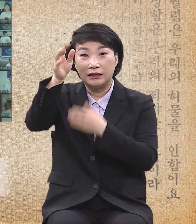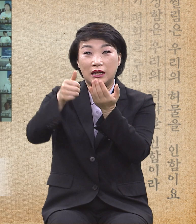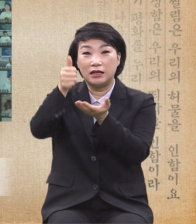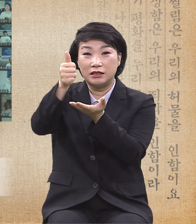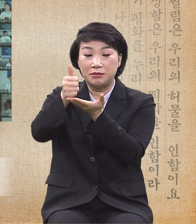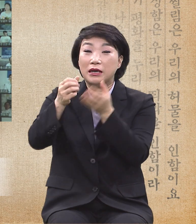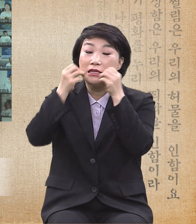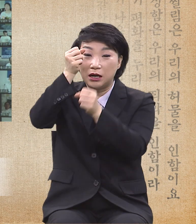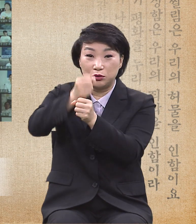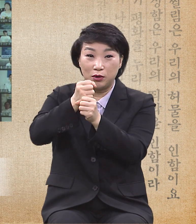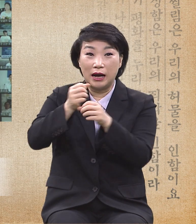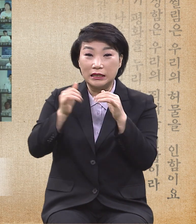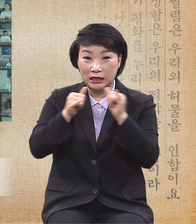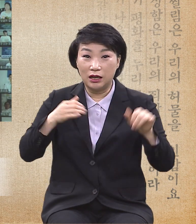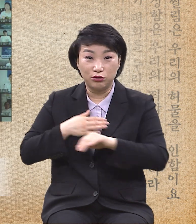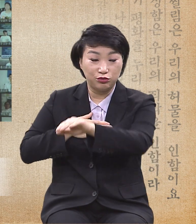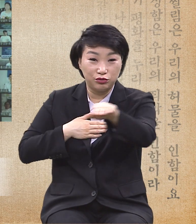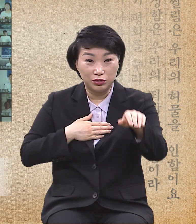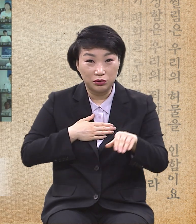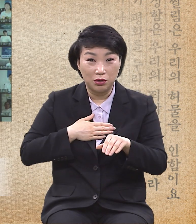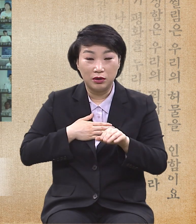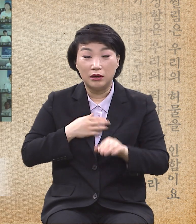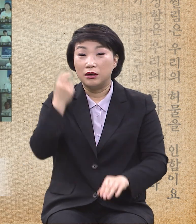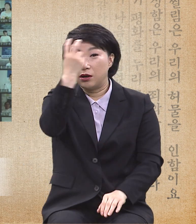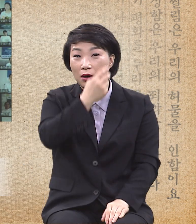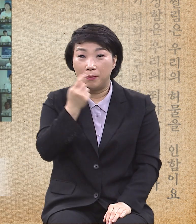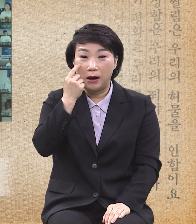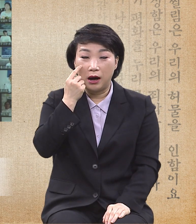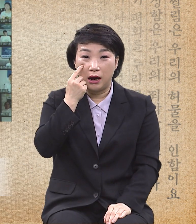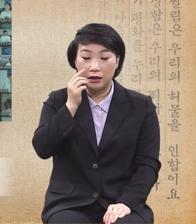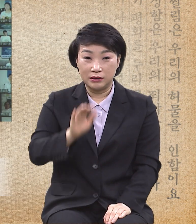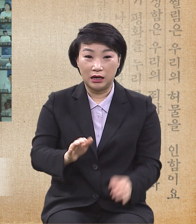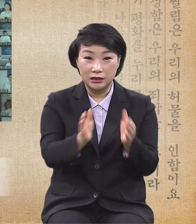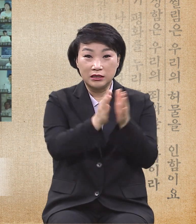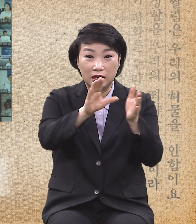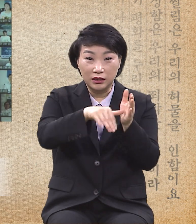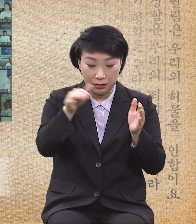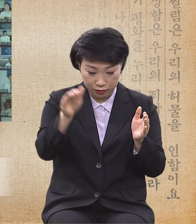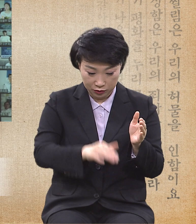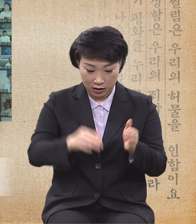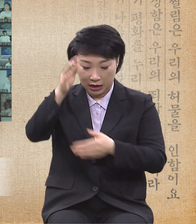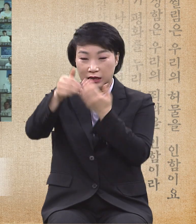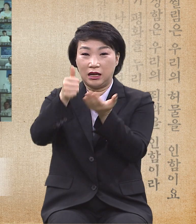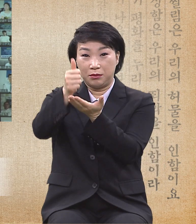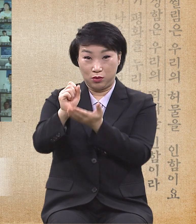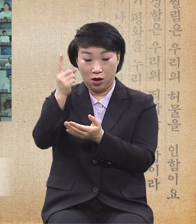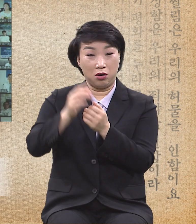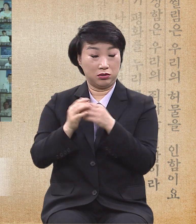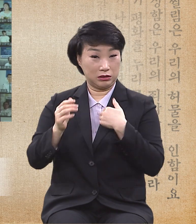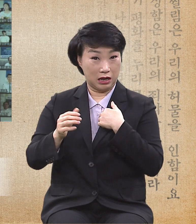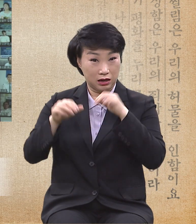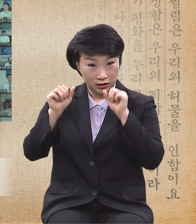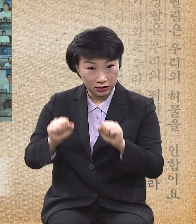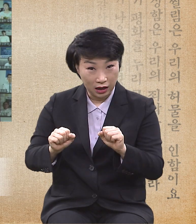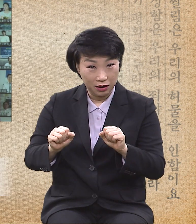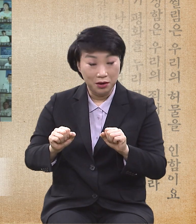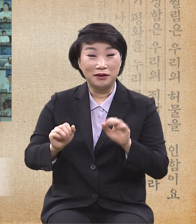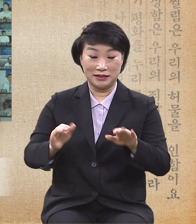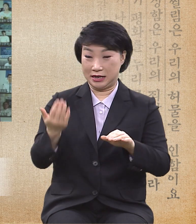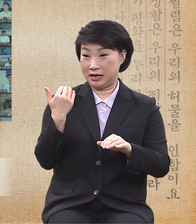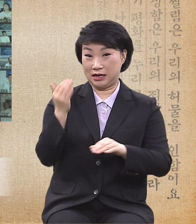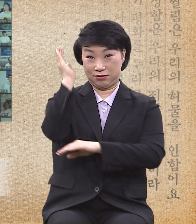하나님께서 창조한 우리 인간도 잘 보세요. 시작부터 하나님으로부터 존재한다